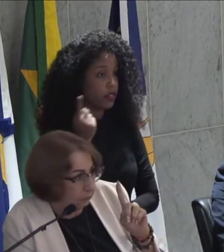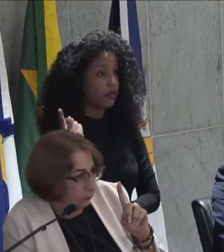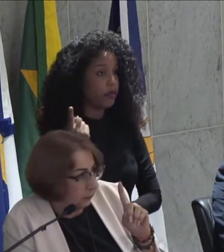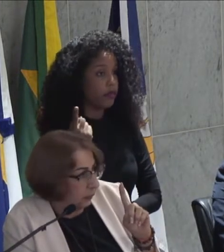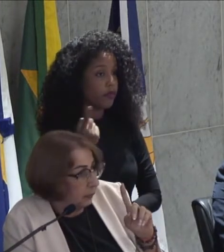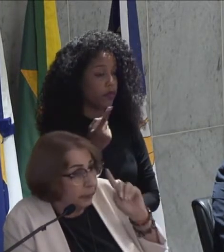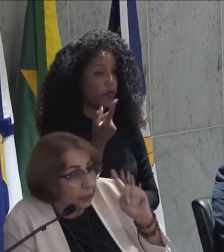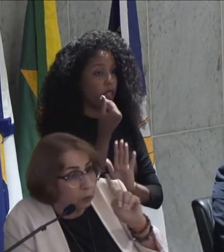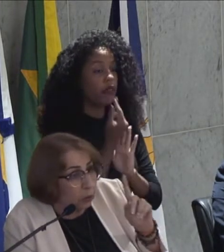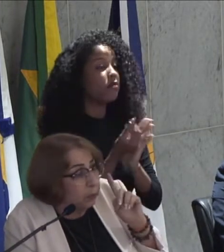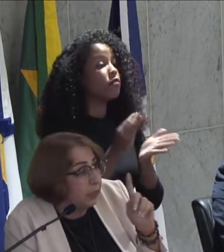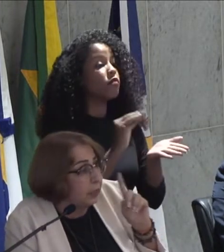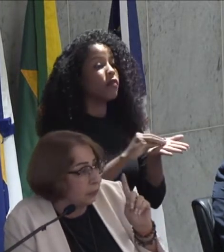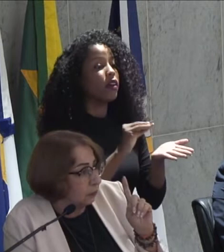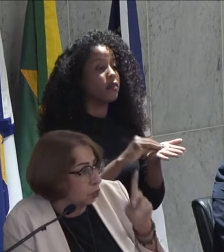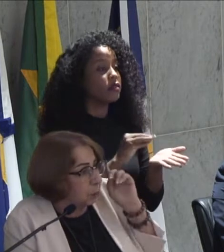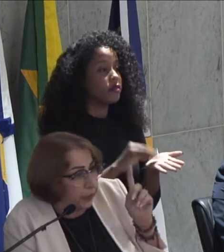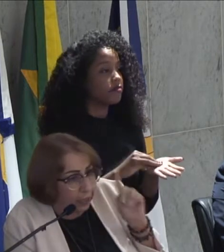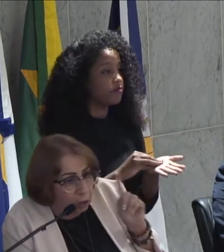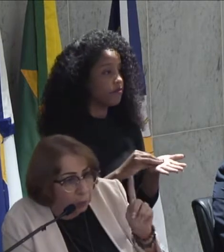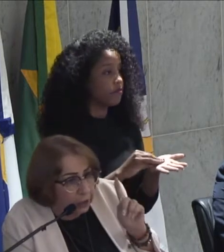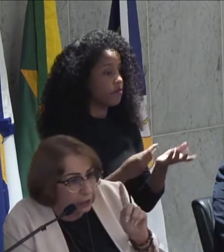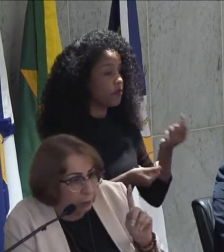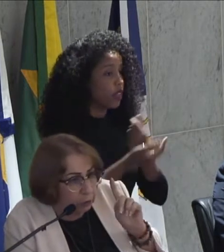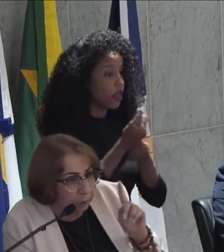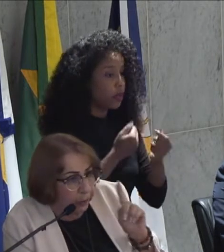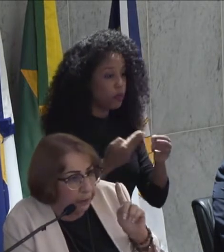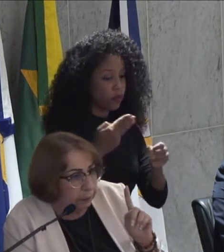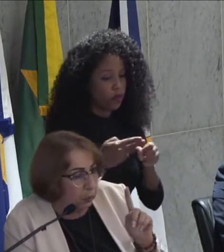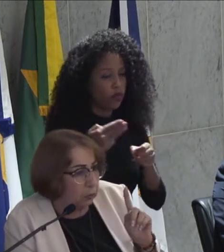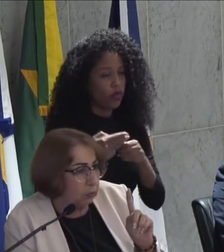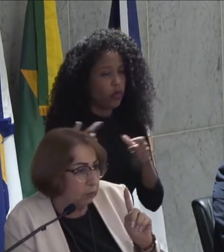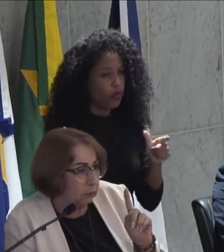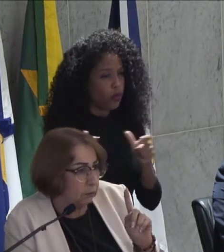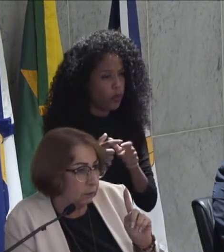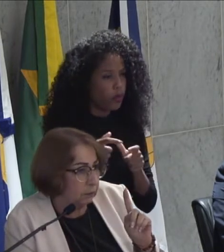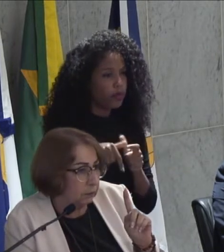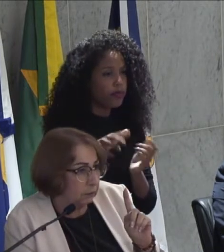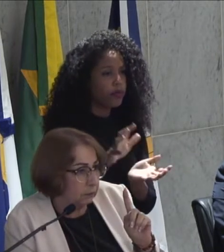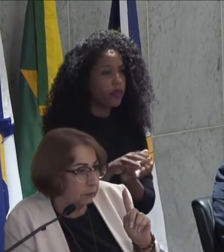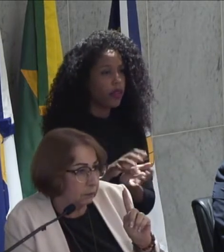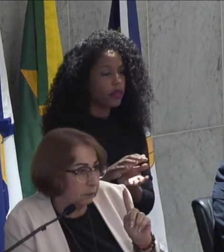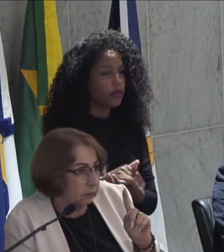entra na economia dos pequenos municípios de Pernambuco,